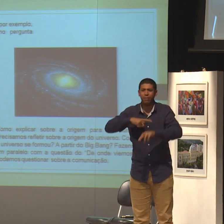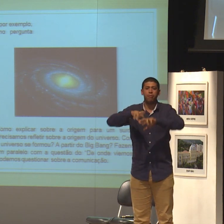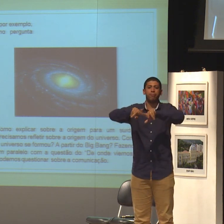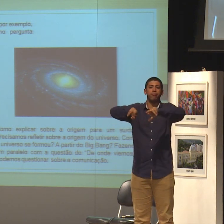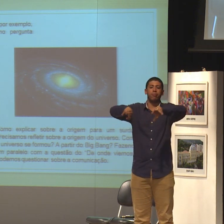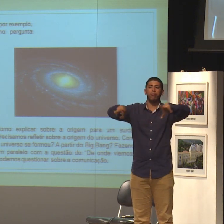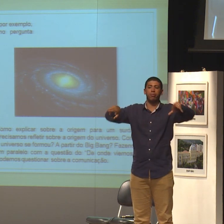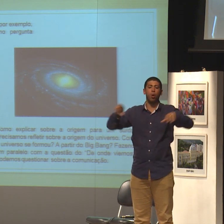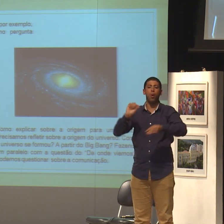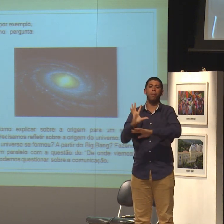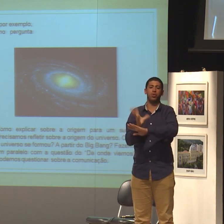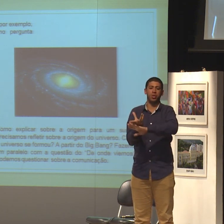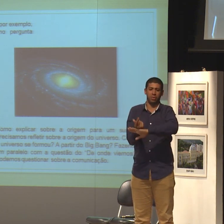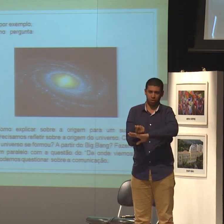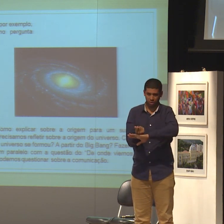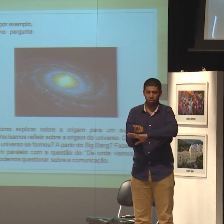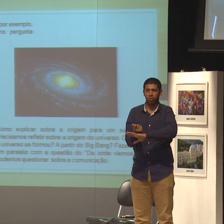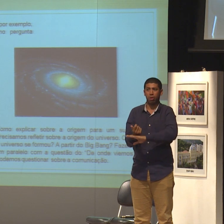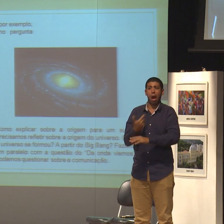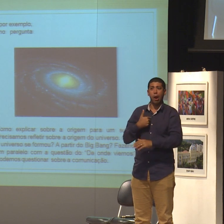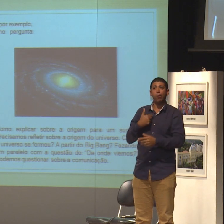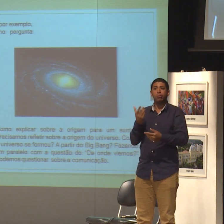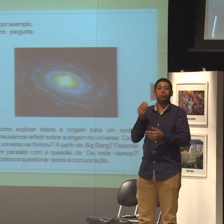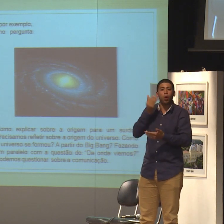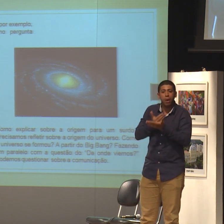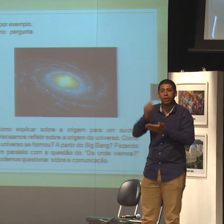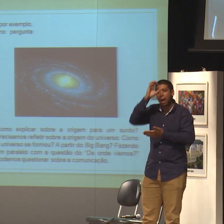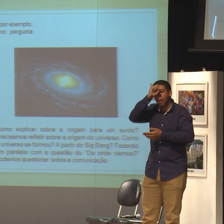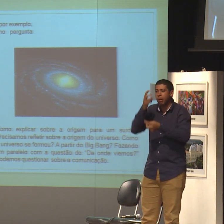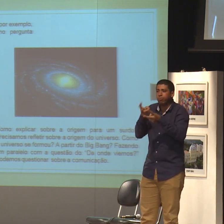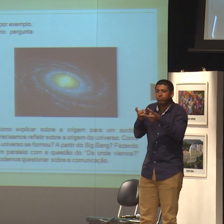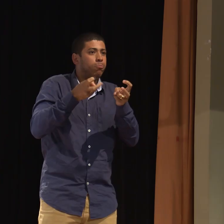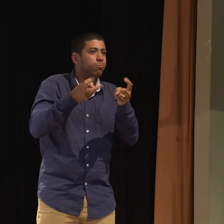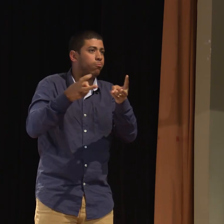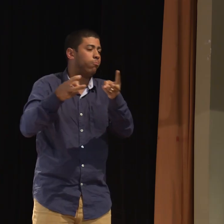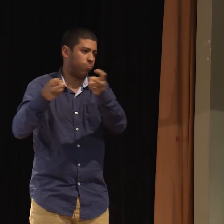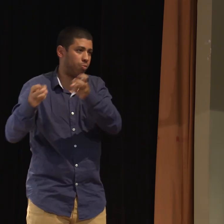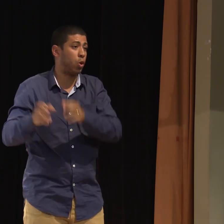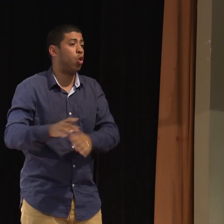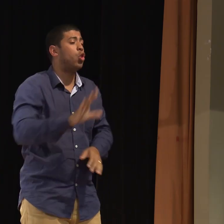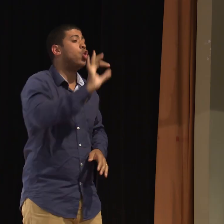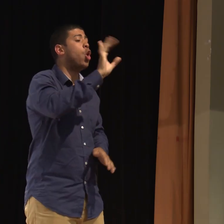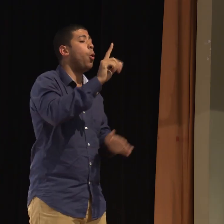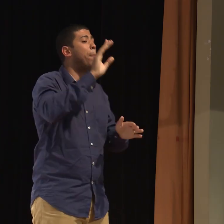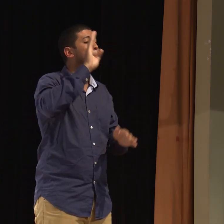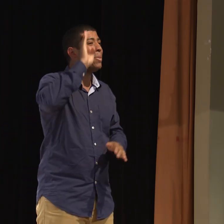questões sociais, biologia. É um projeto interdisciplinar. E eu comecei a aprender muito,